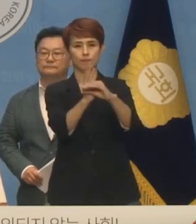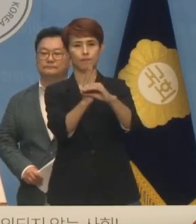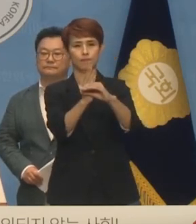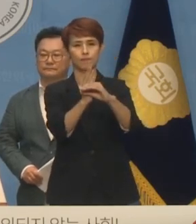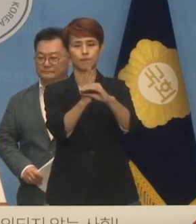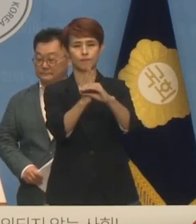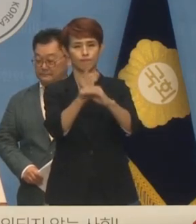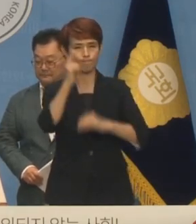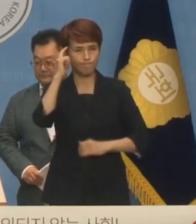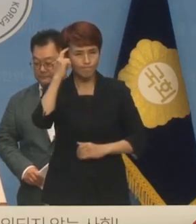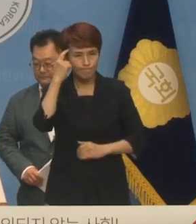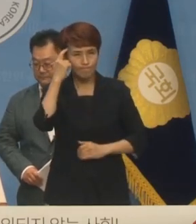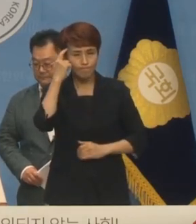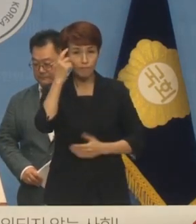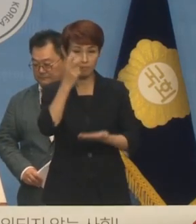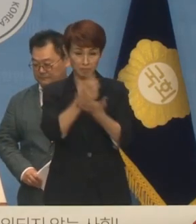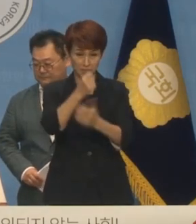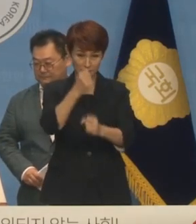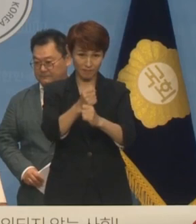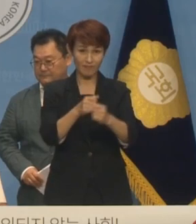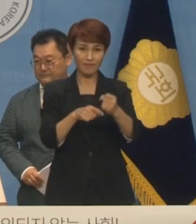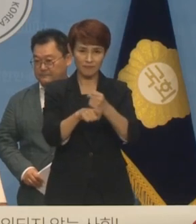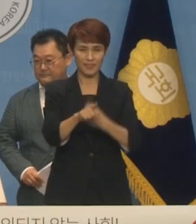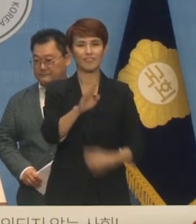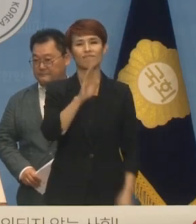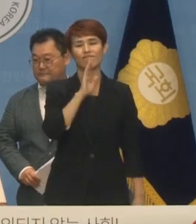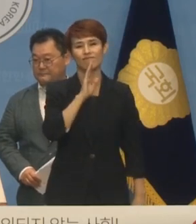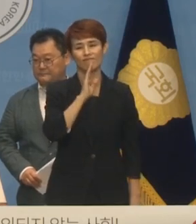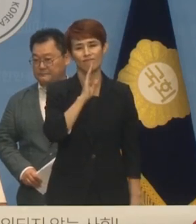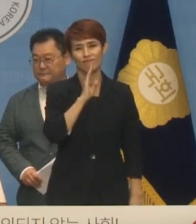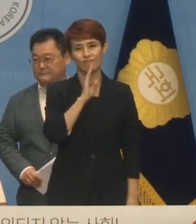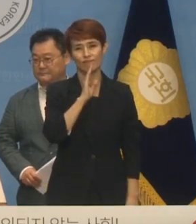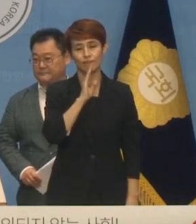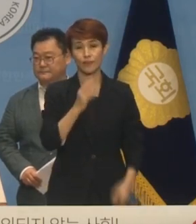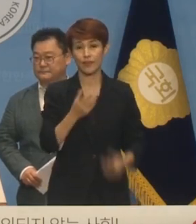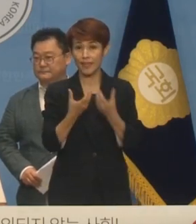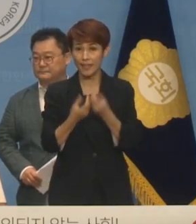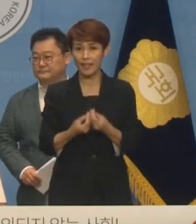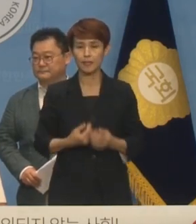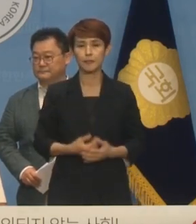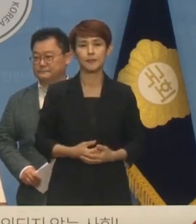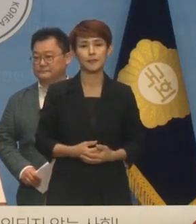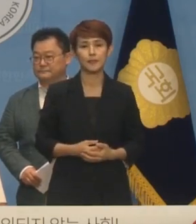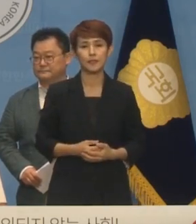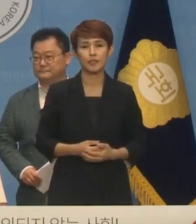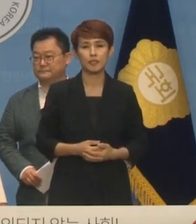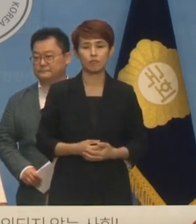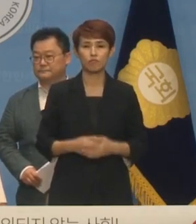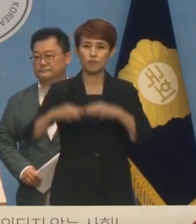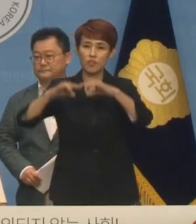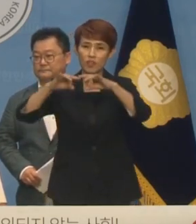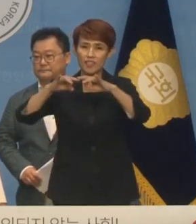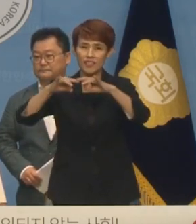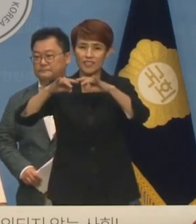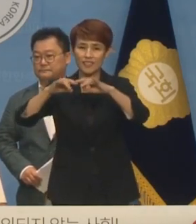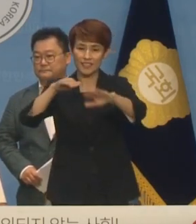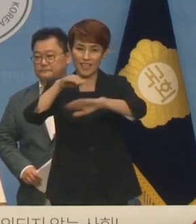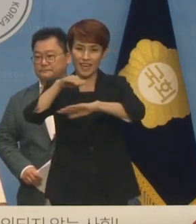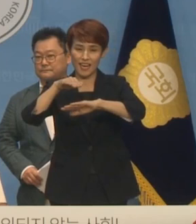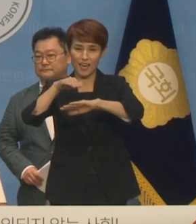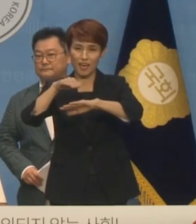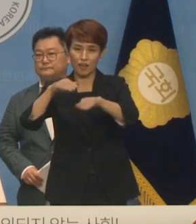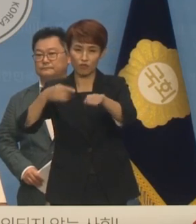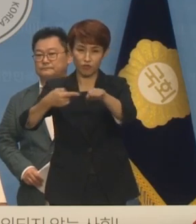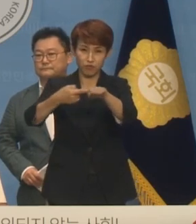있도록 제도화하는 것을 의미합니다. 예를 들어 현재 전기차 충전소에 가보면 좁은